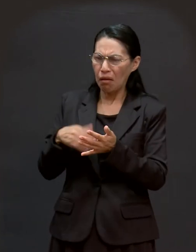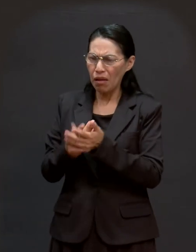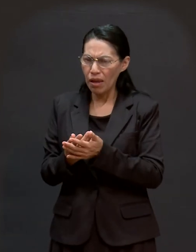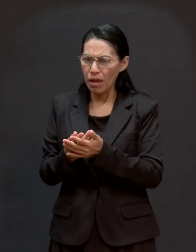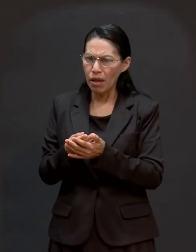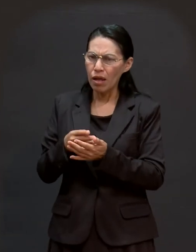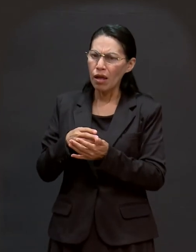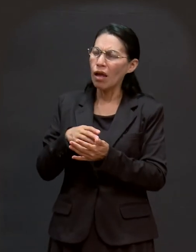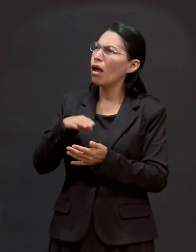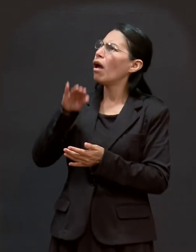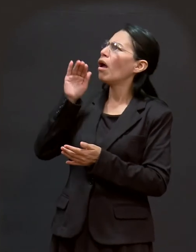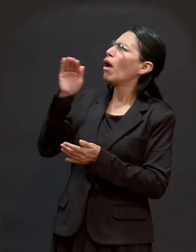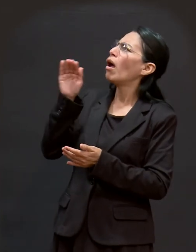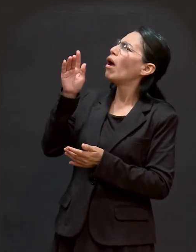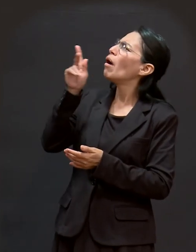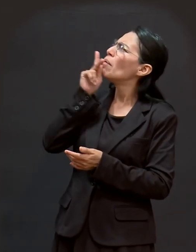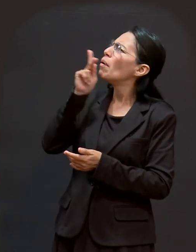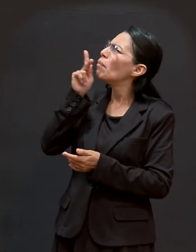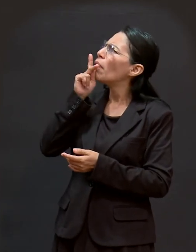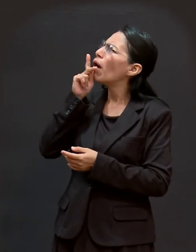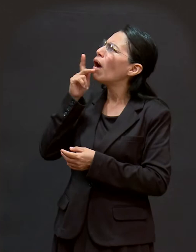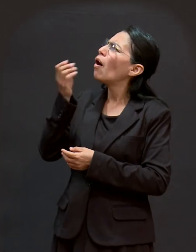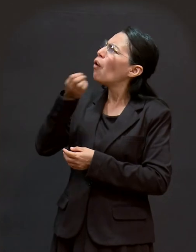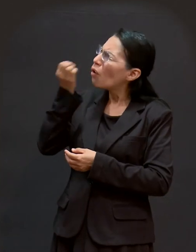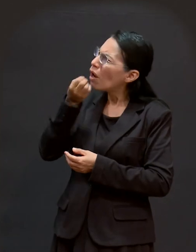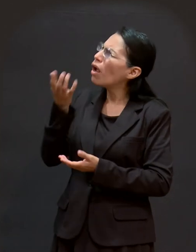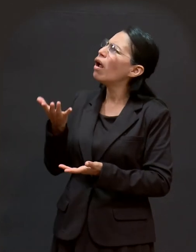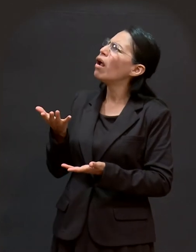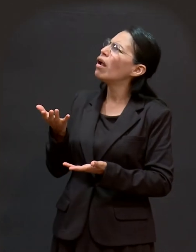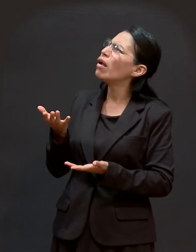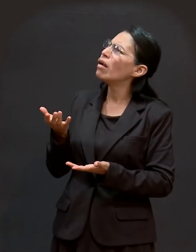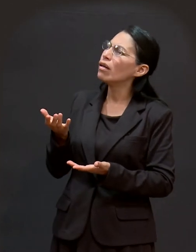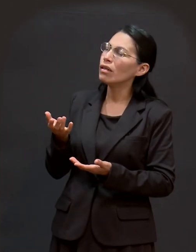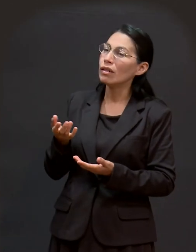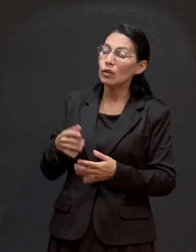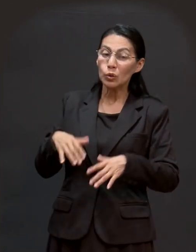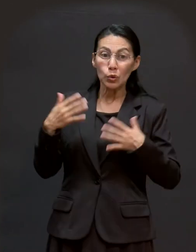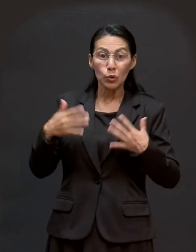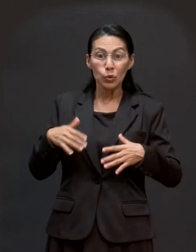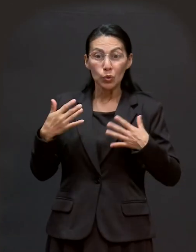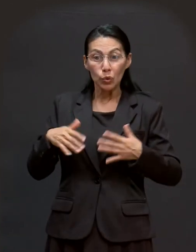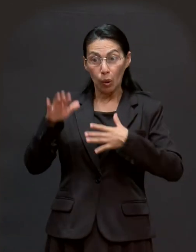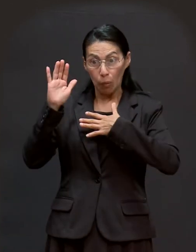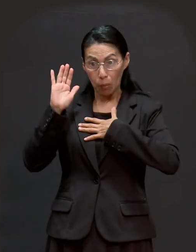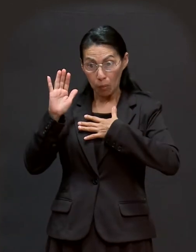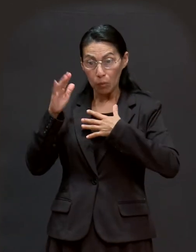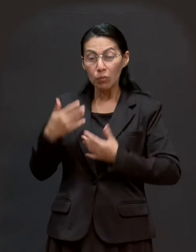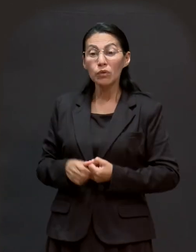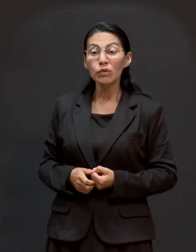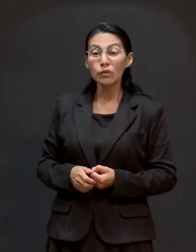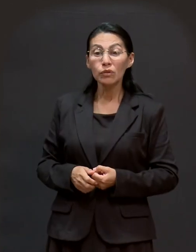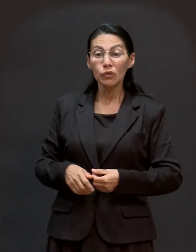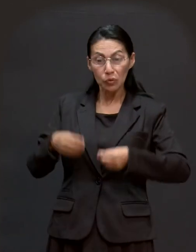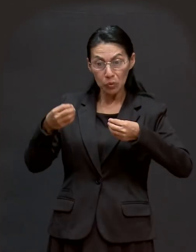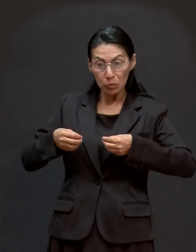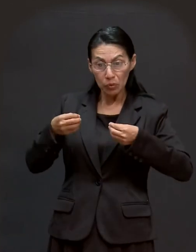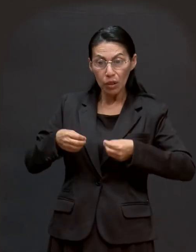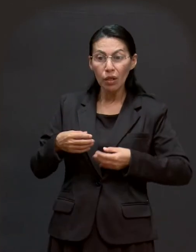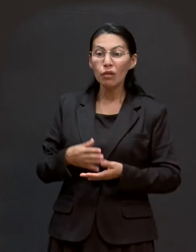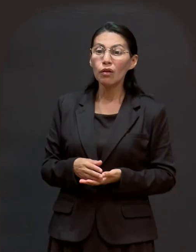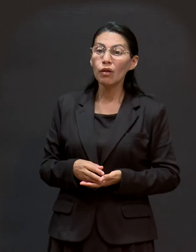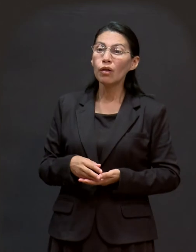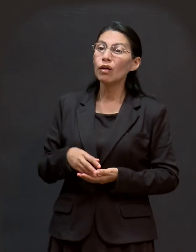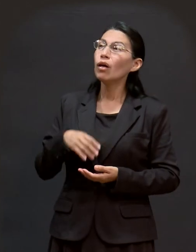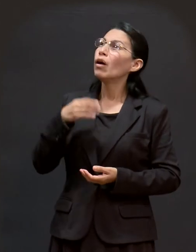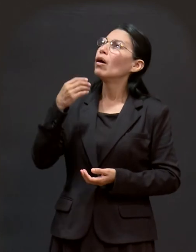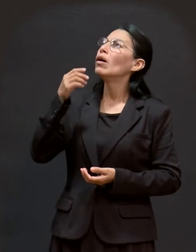te imaginas instauración oye comprometedora compromiso porque tú vas a hablar con dios del es de dios